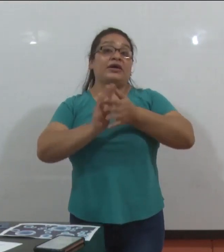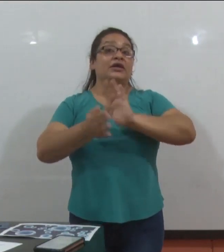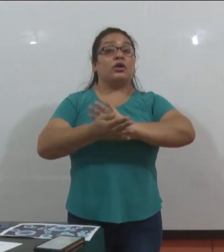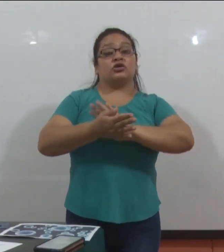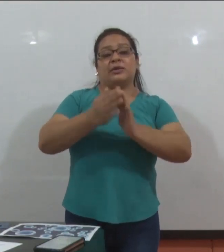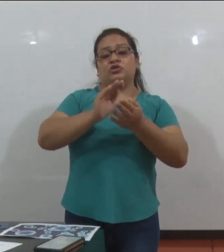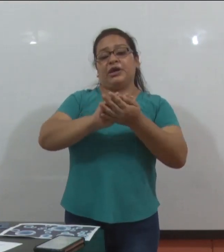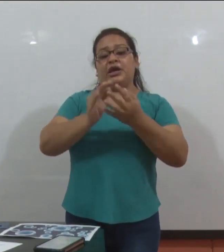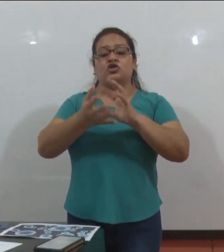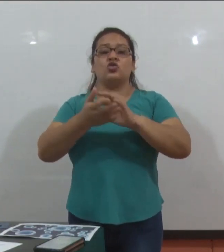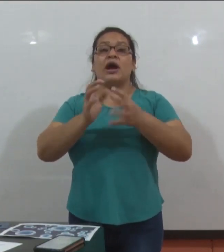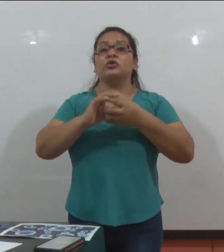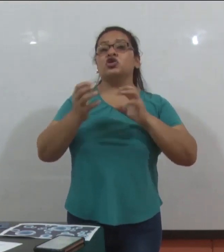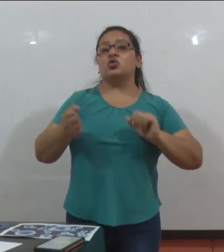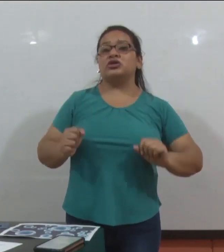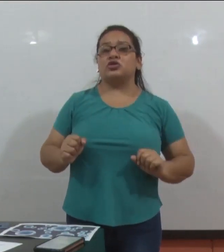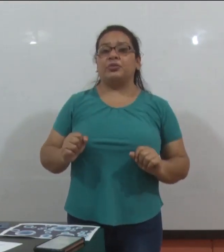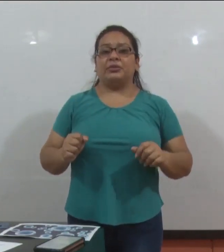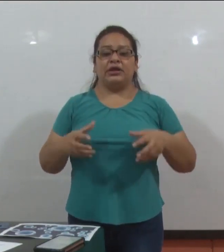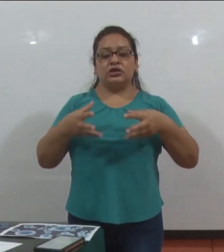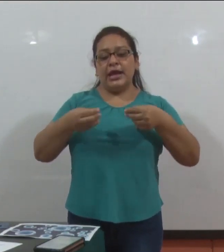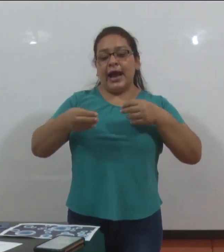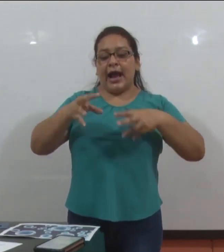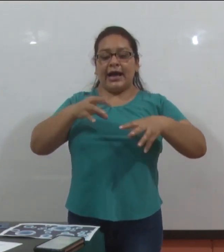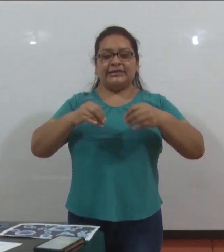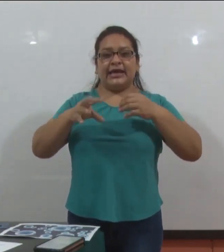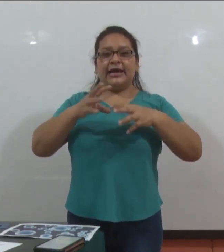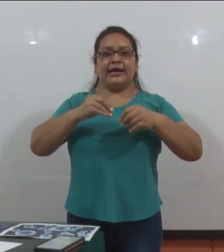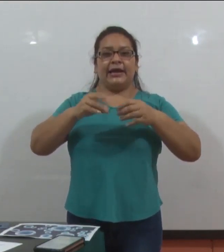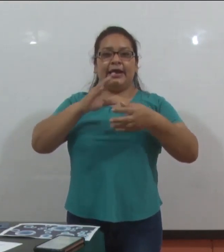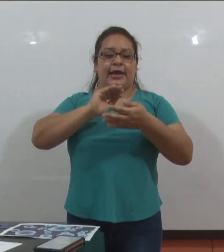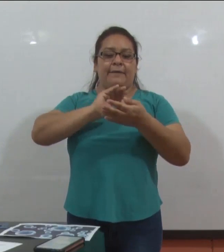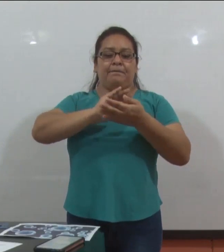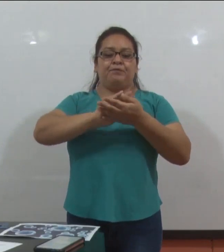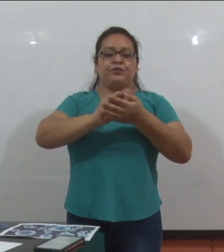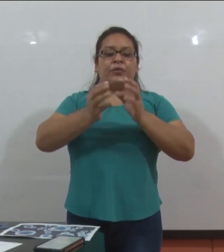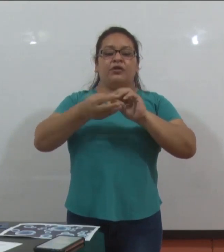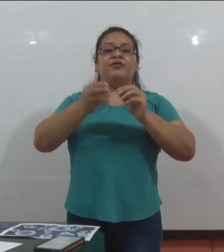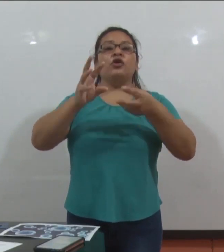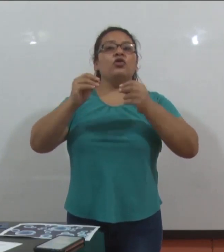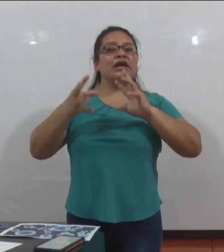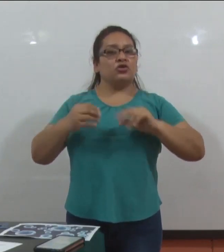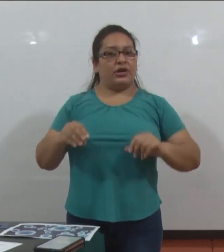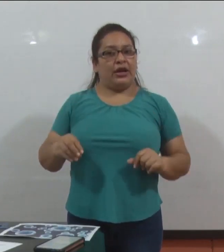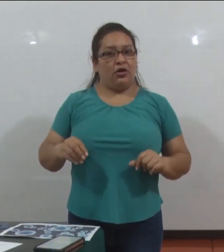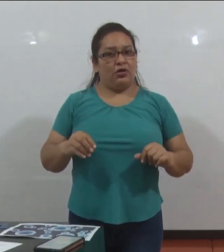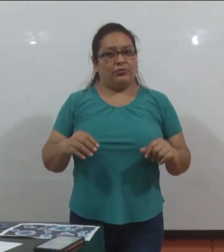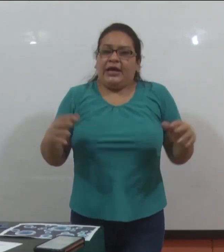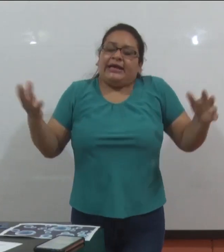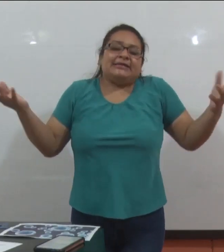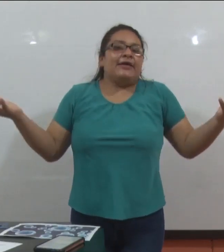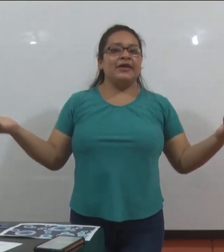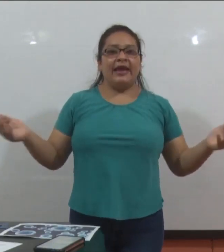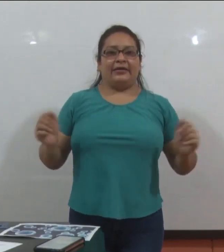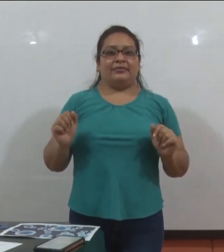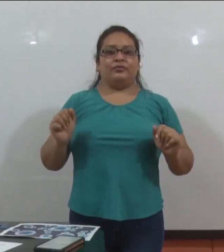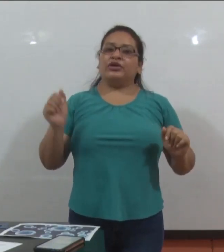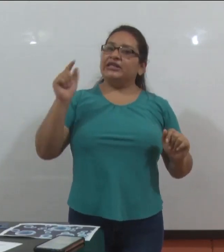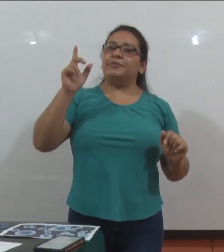a veces cuando estamos pequeños jugamos con nuestros primitos a hacer figuras con el lodo. Está bien, porque es